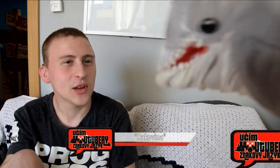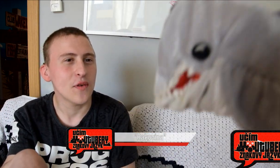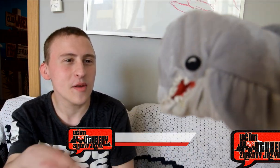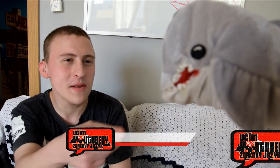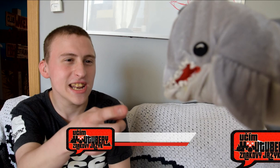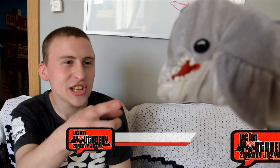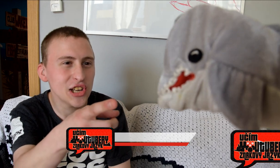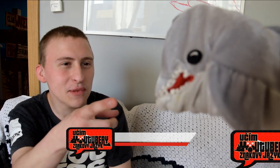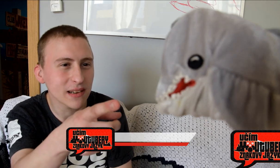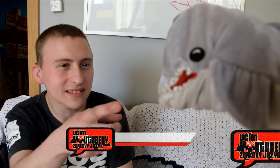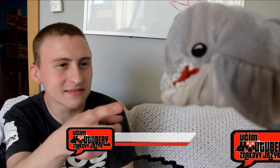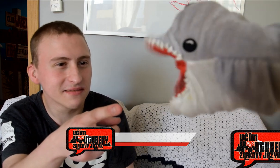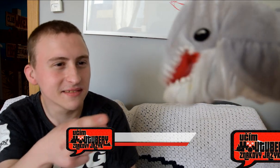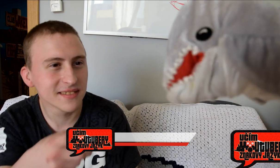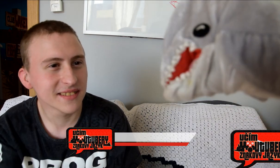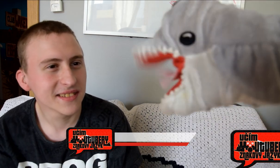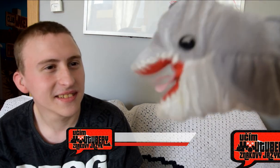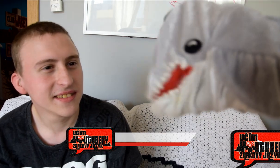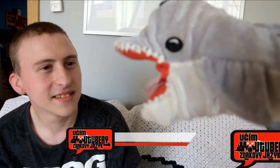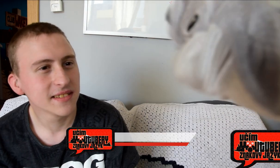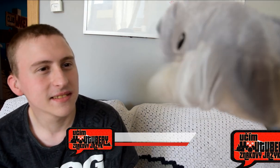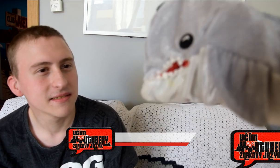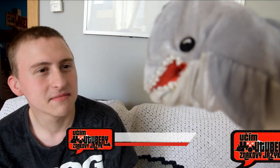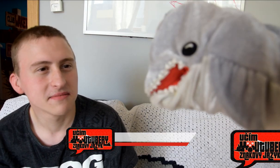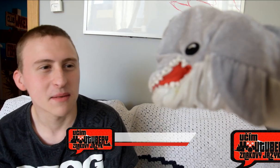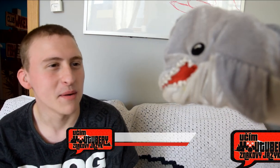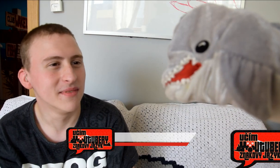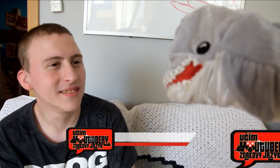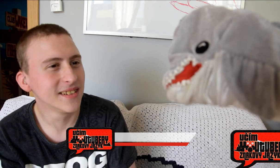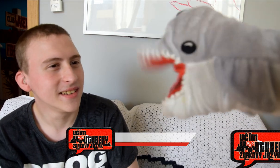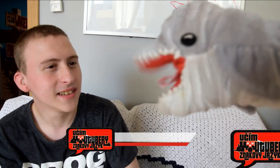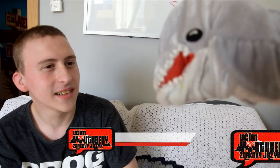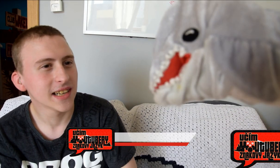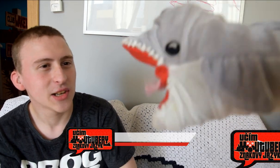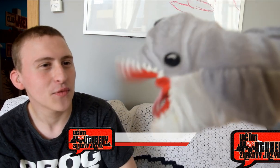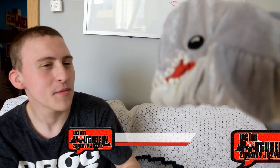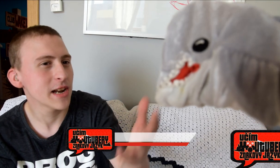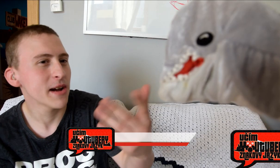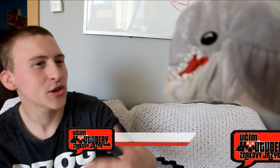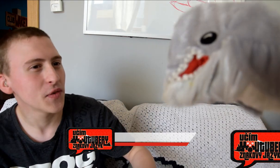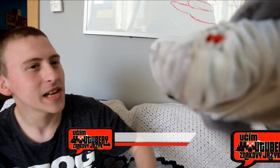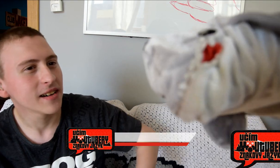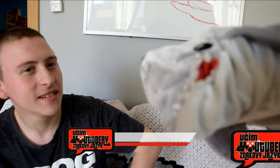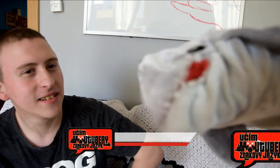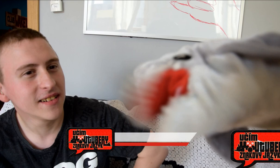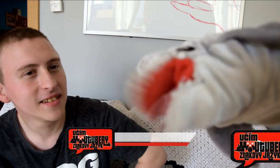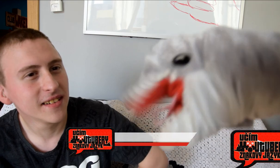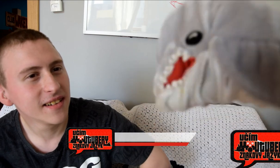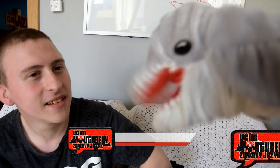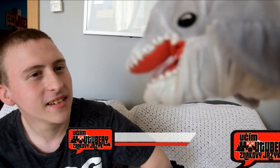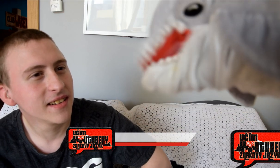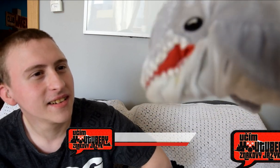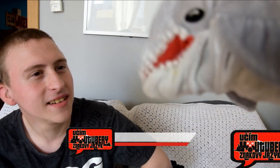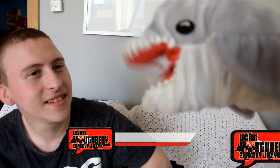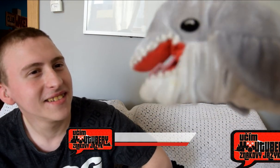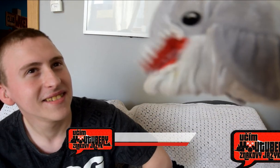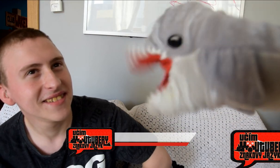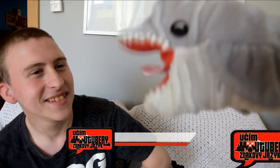Doufám, že mi neslyšeliš prostě. Doufám, že nemáš rakovinu. Nemám. Tak je mi to jedno. Doufám, že nemáš covida. Ty vole, covida, nemám, já jsem imunní. Ty máš